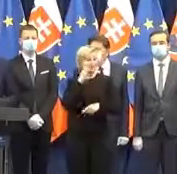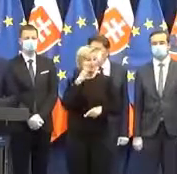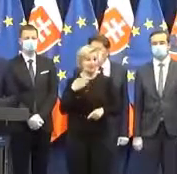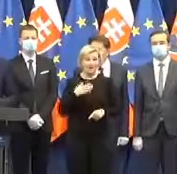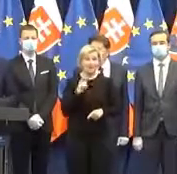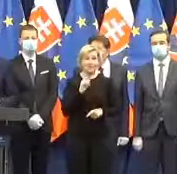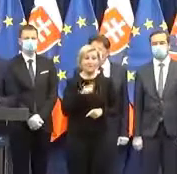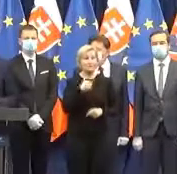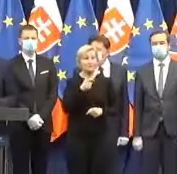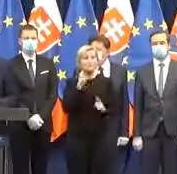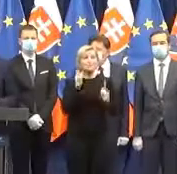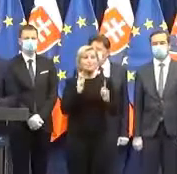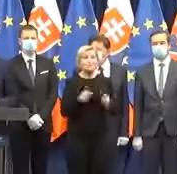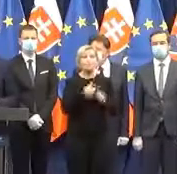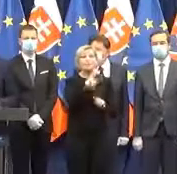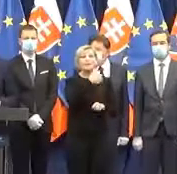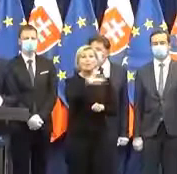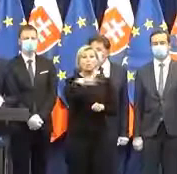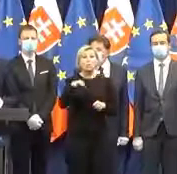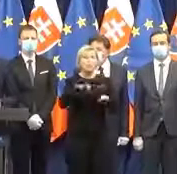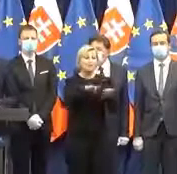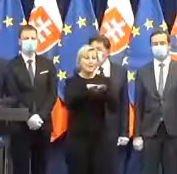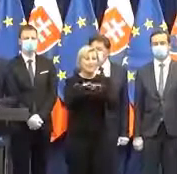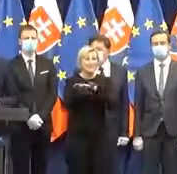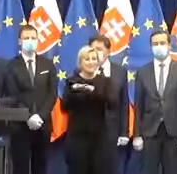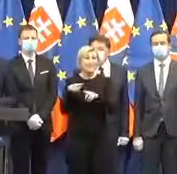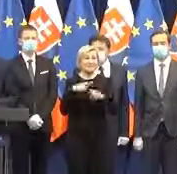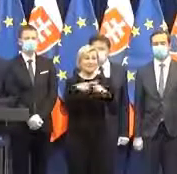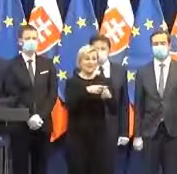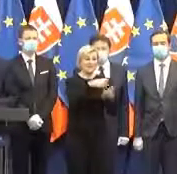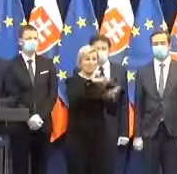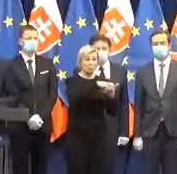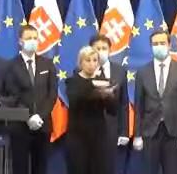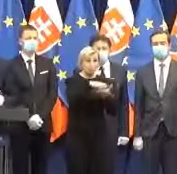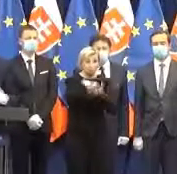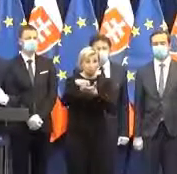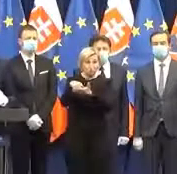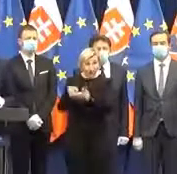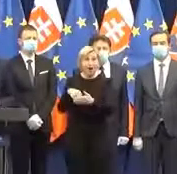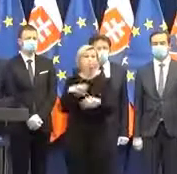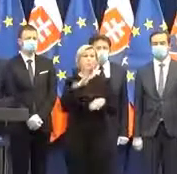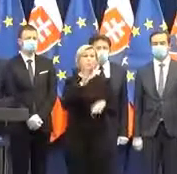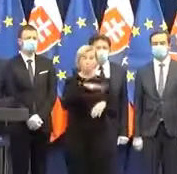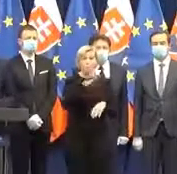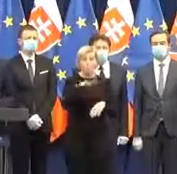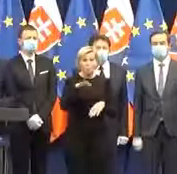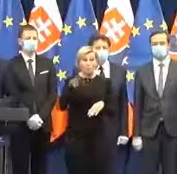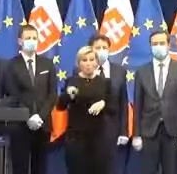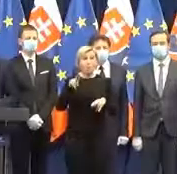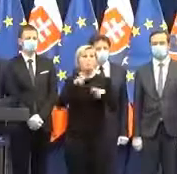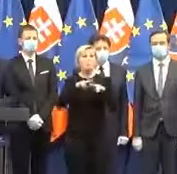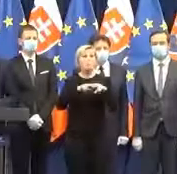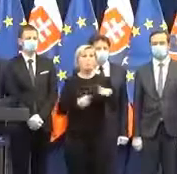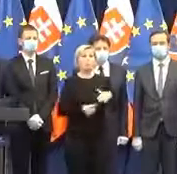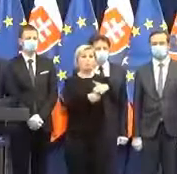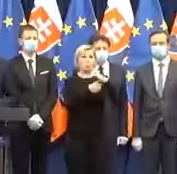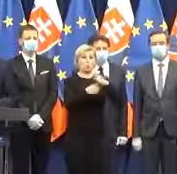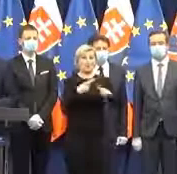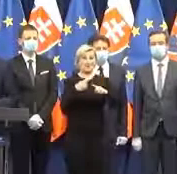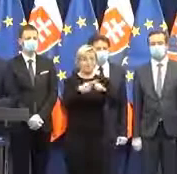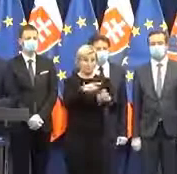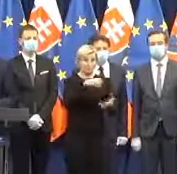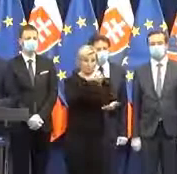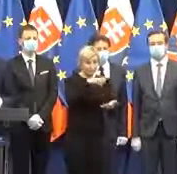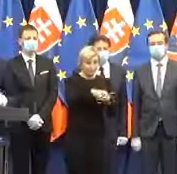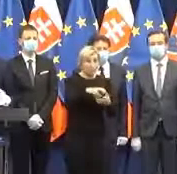na jednotlivých rezortoch alebo teda ministerstvách, potom ústredný krízový štáb a následne príjmeme rozhodnutie o